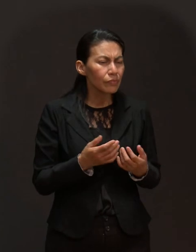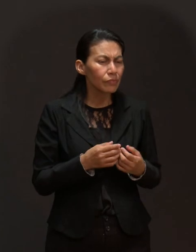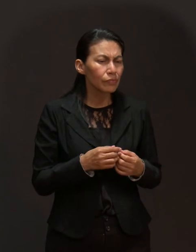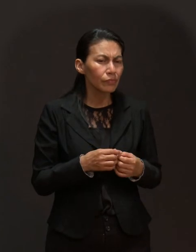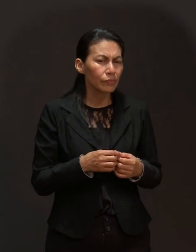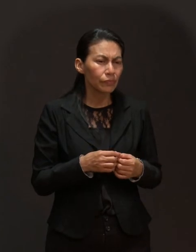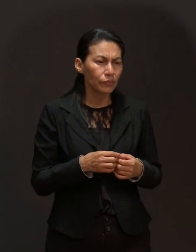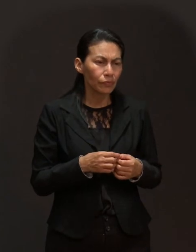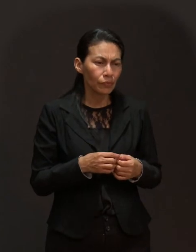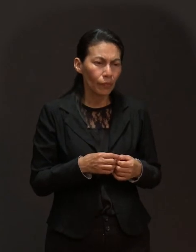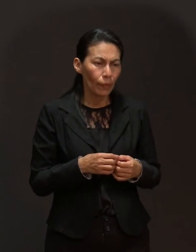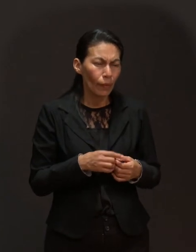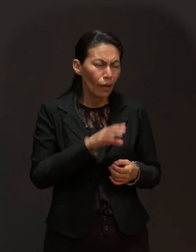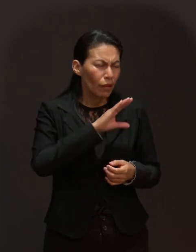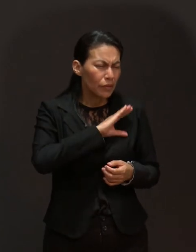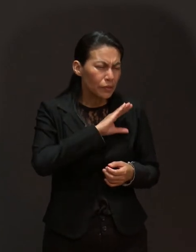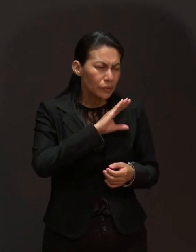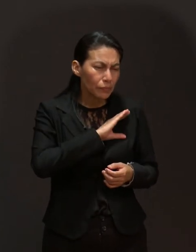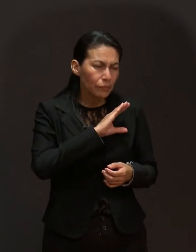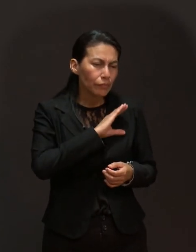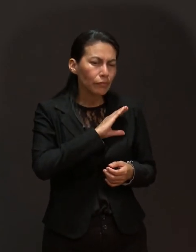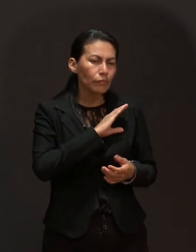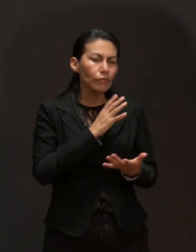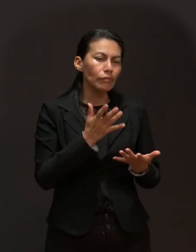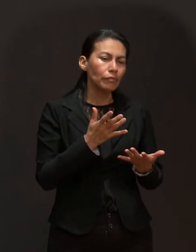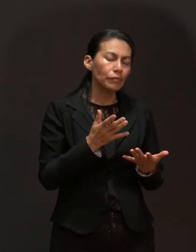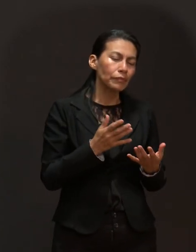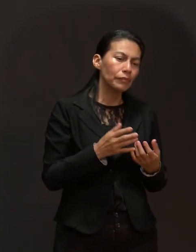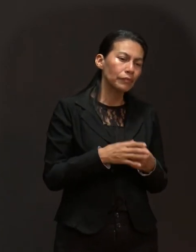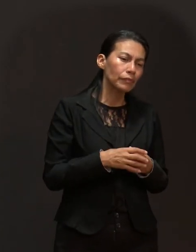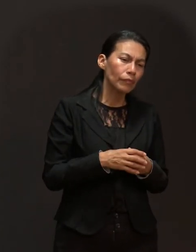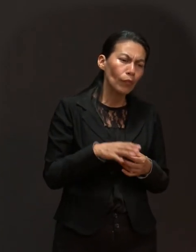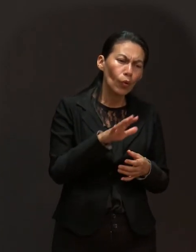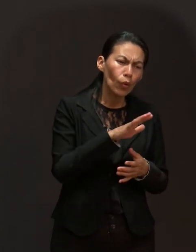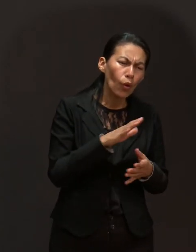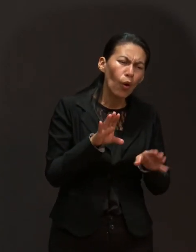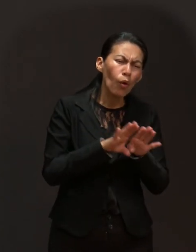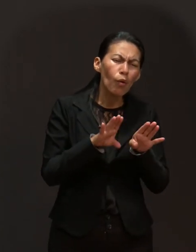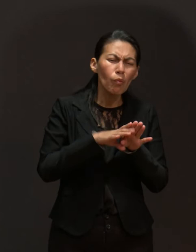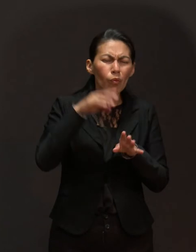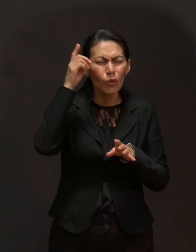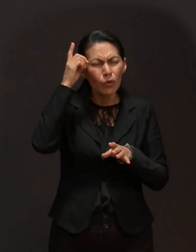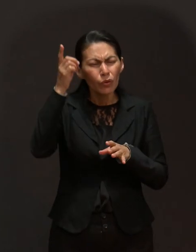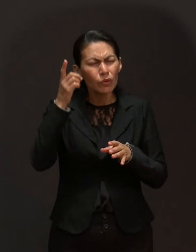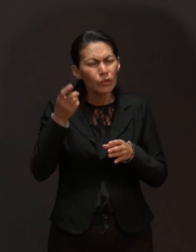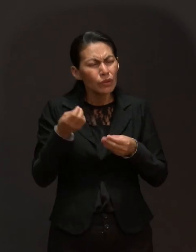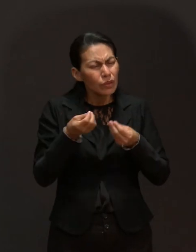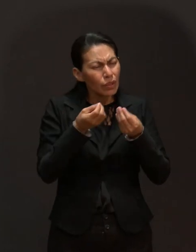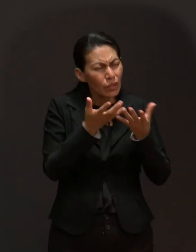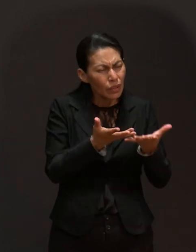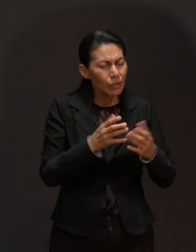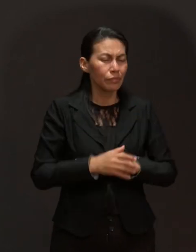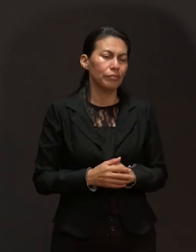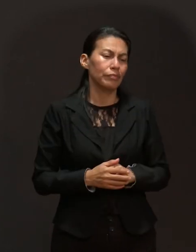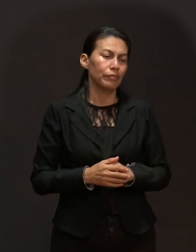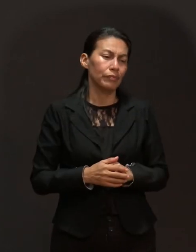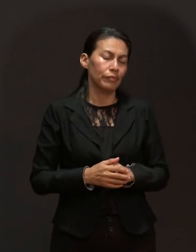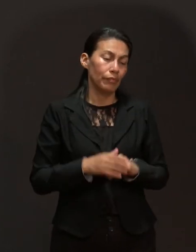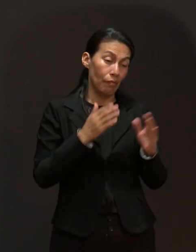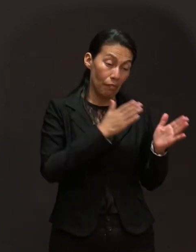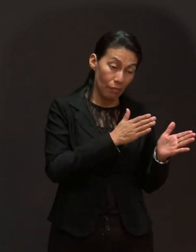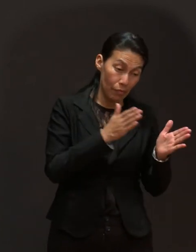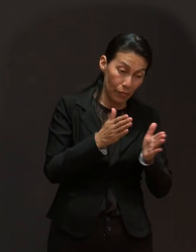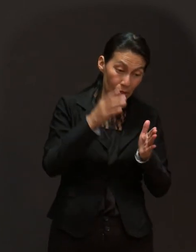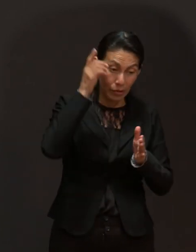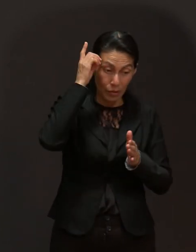envuelta en esto en este cariñoso medio que Dios pone y que era